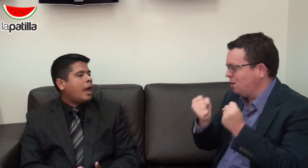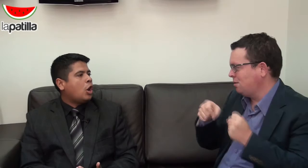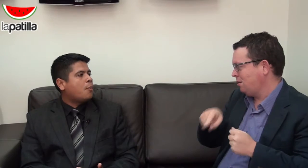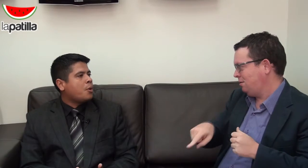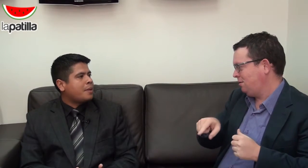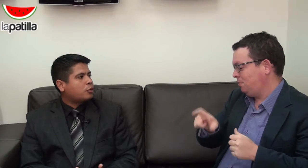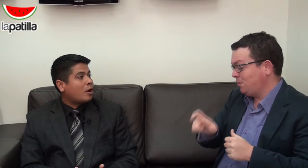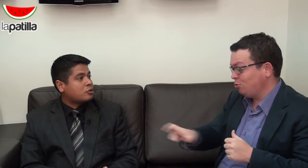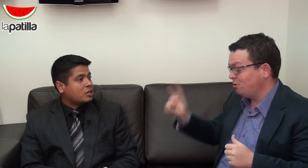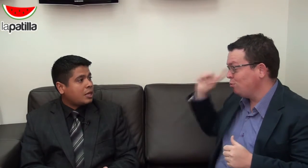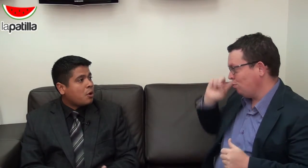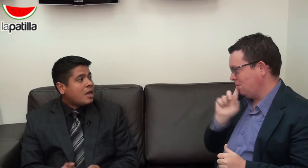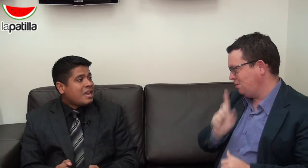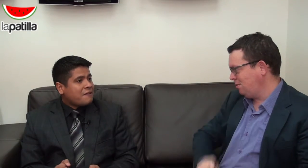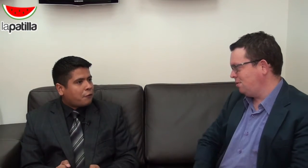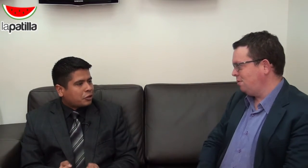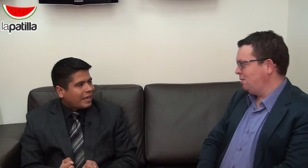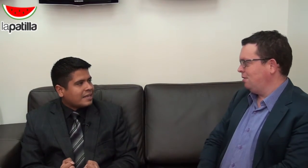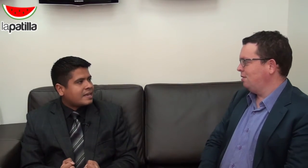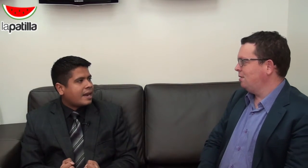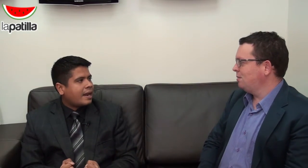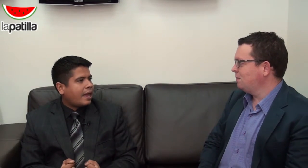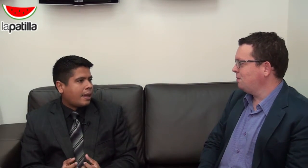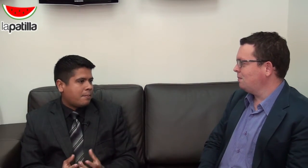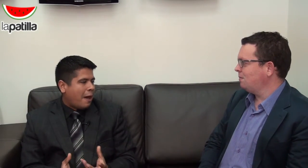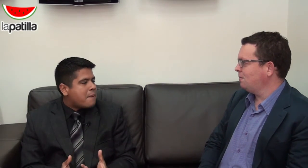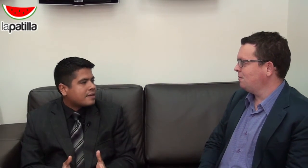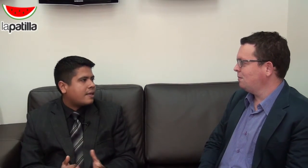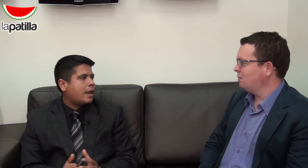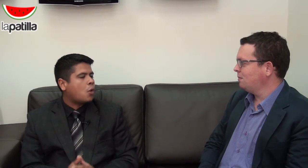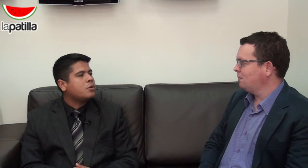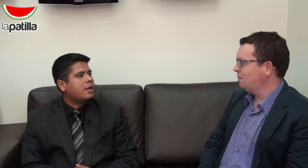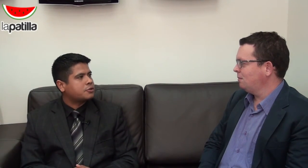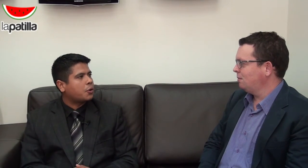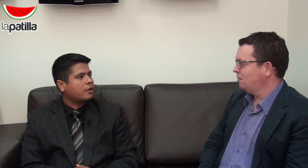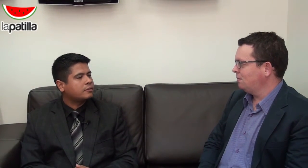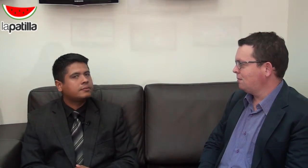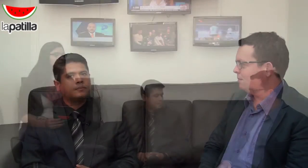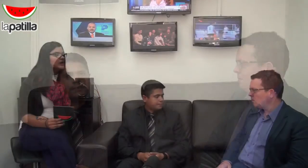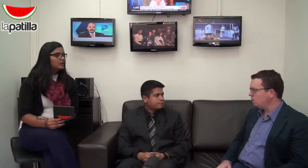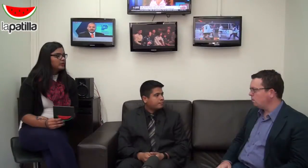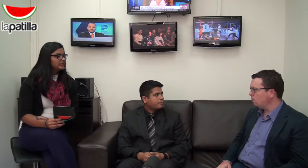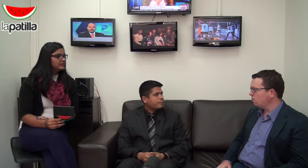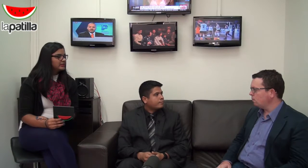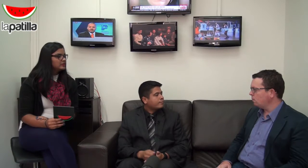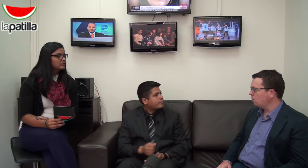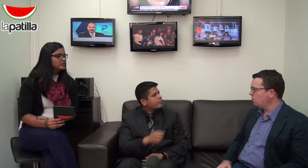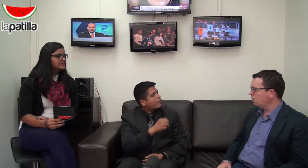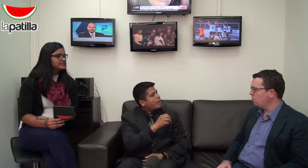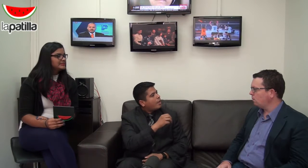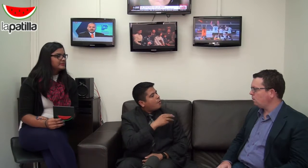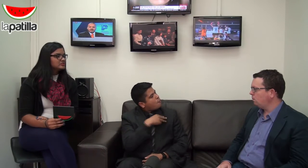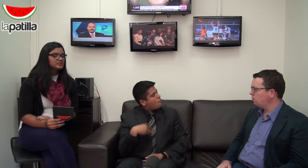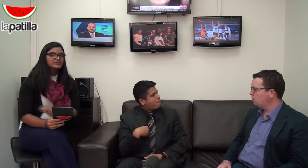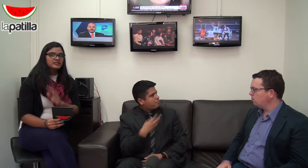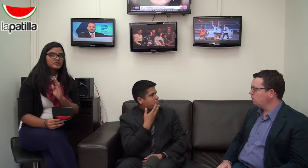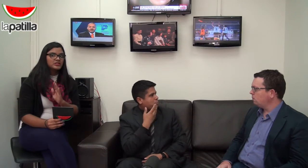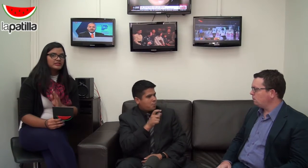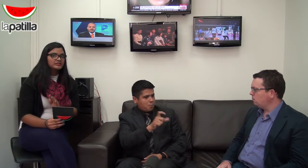en los movimientos asociativos y fortalecer las bases de la comunidad sorda. Juan Ángel, ¿cómo hacen las personas que nos están